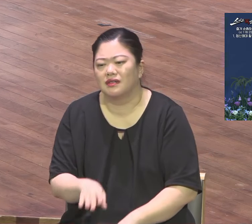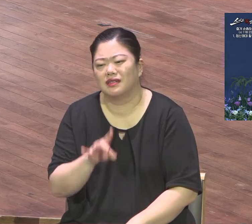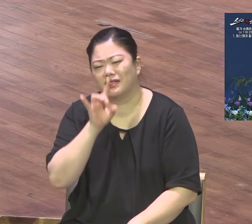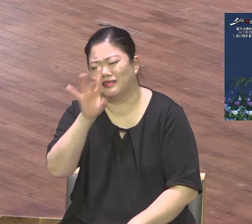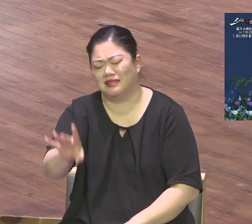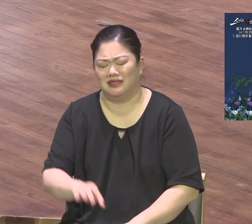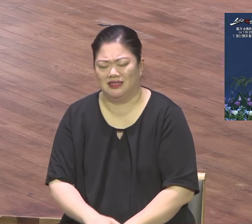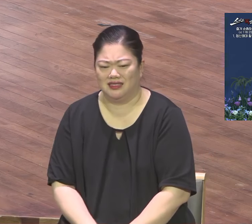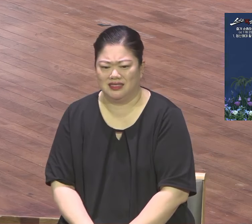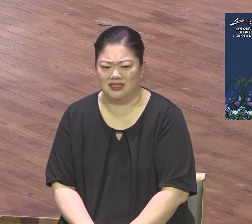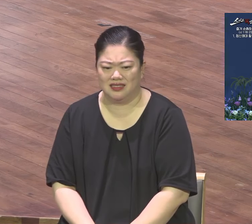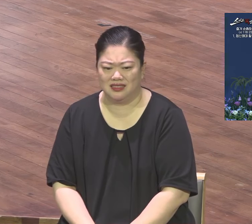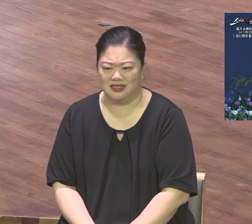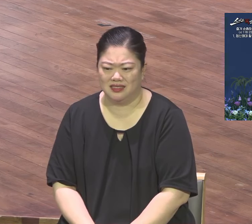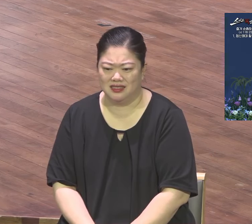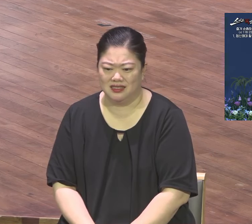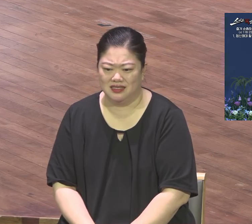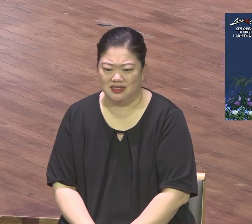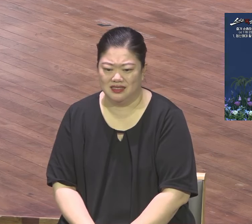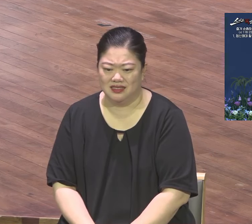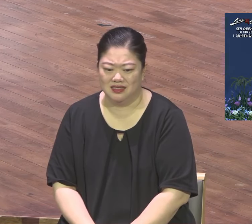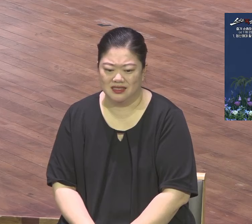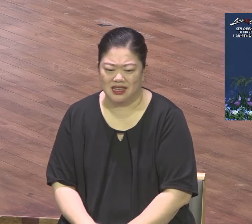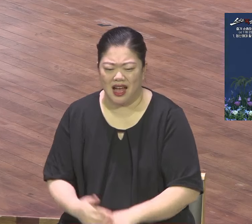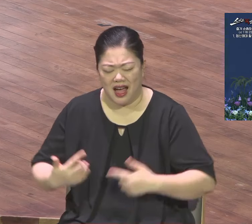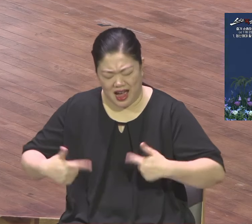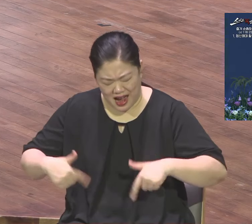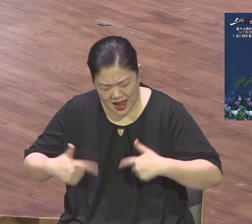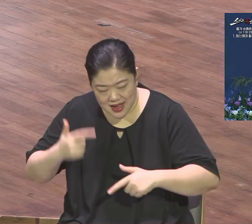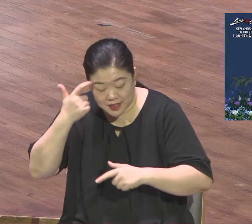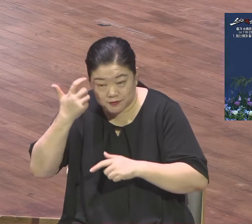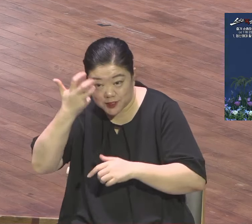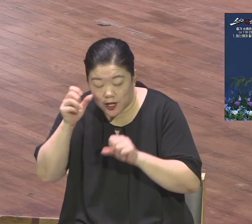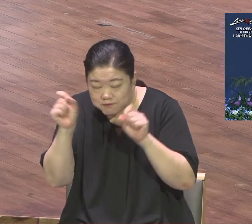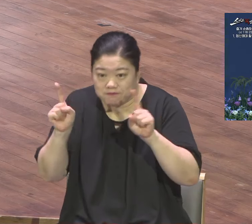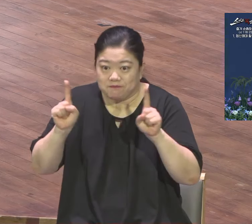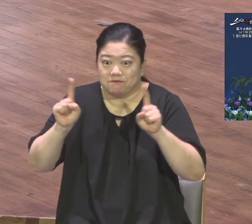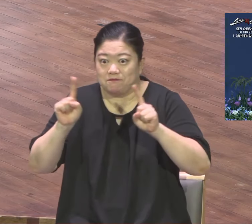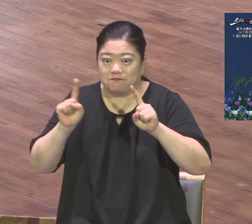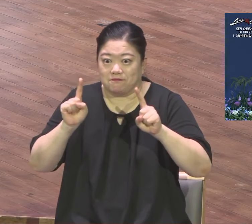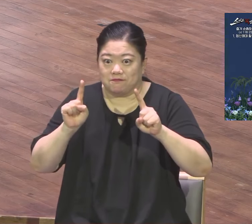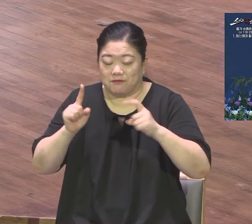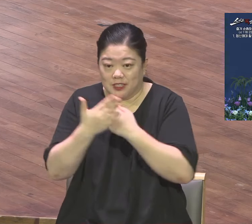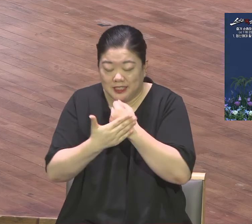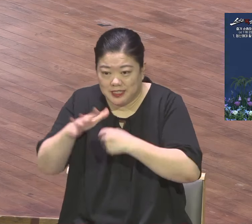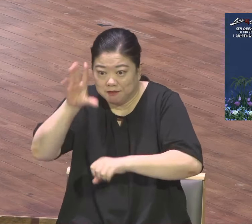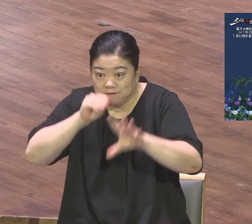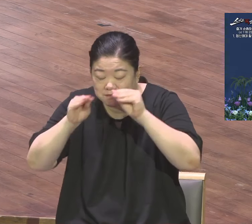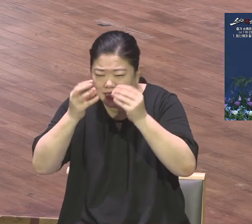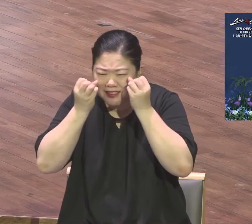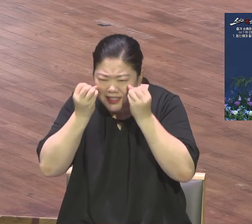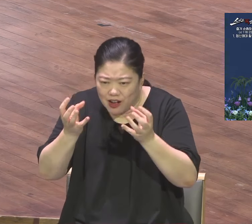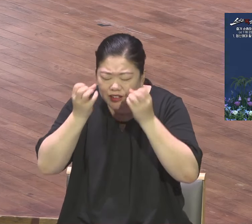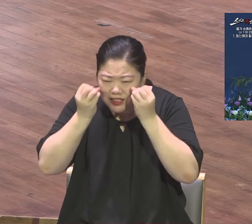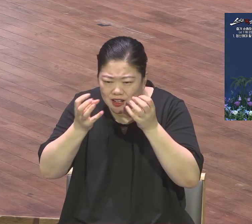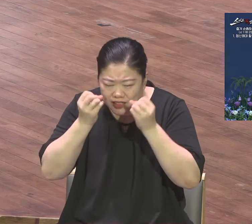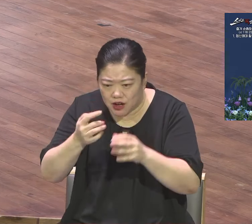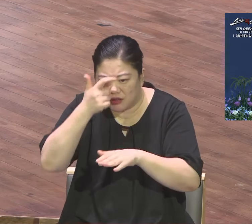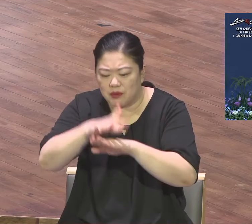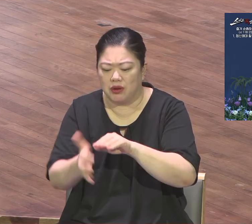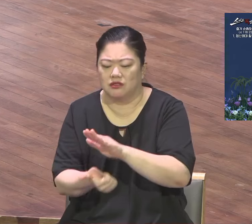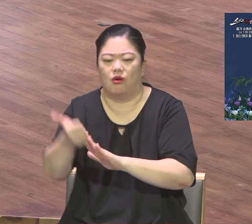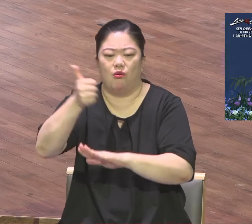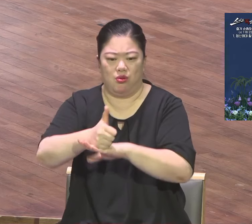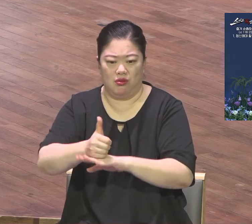영계 모든 성도들, 항상 나를 영적으로 깨어있게 하는 그런 예배 성공자 되시길